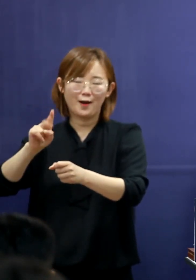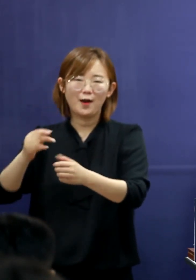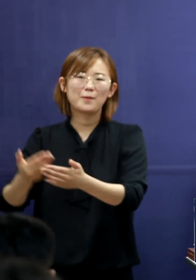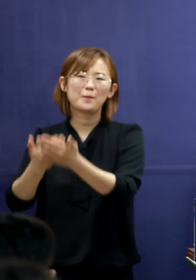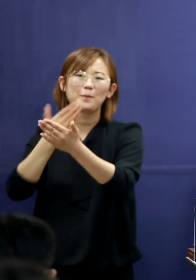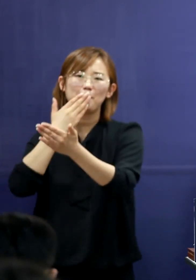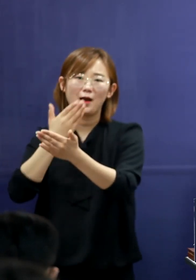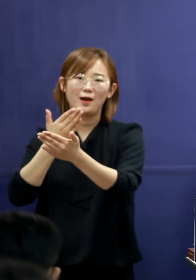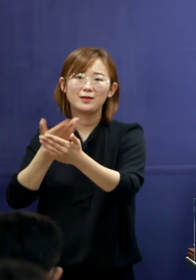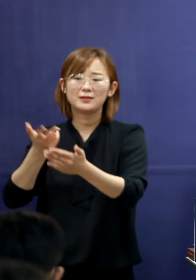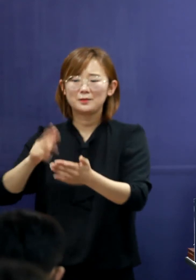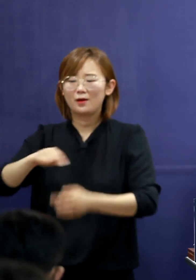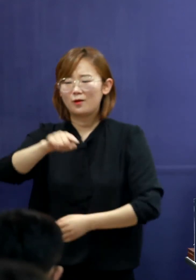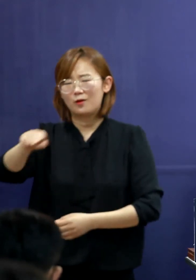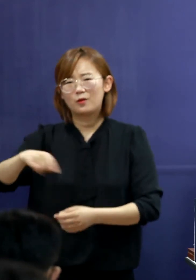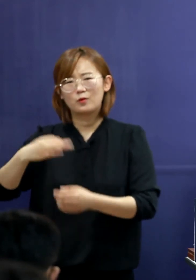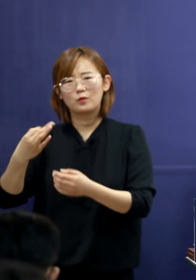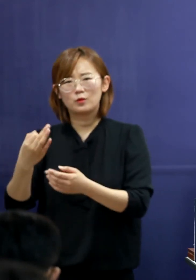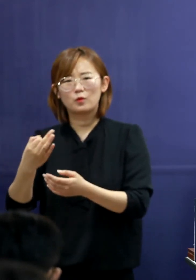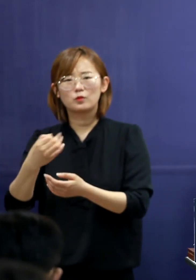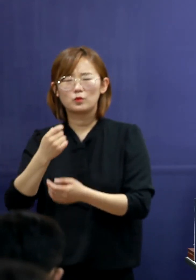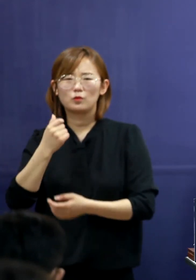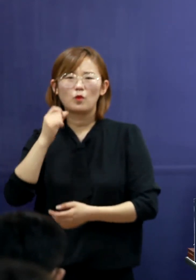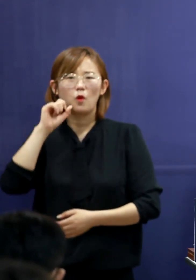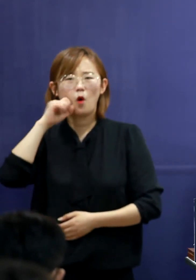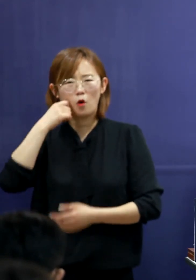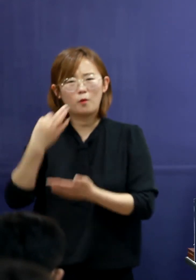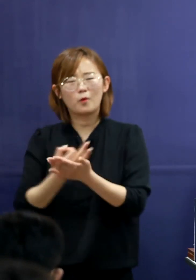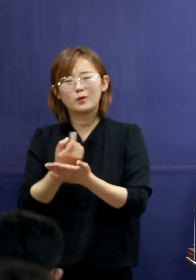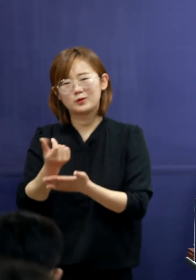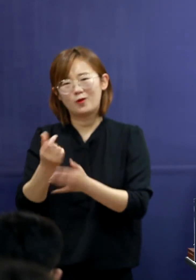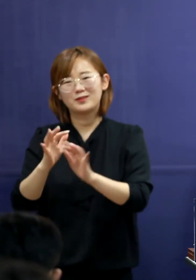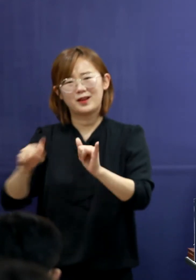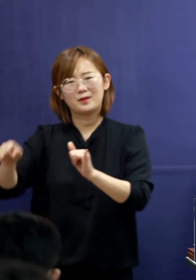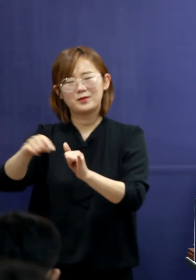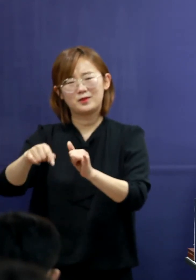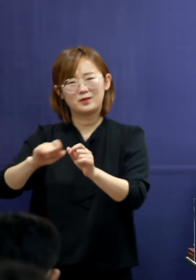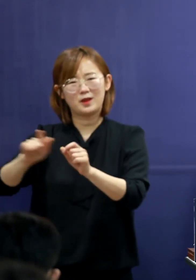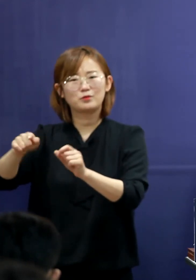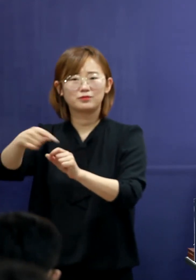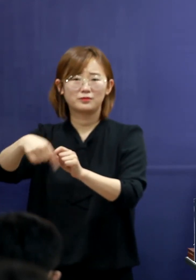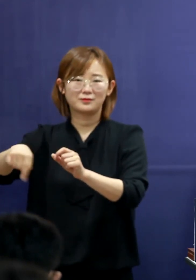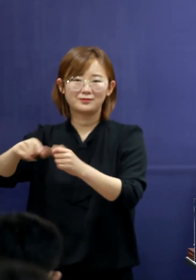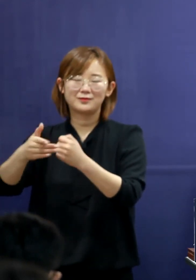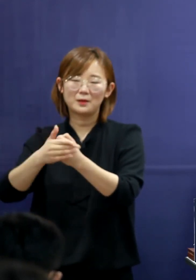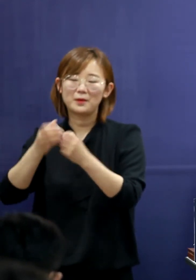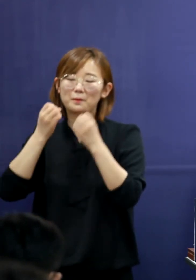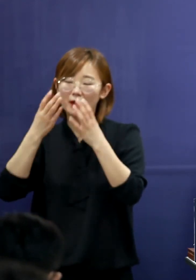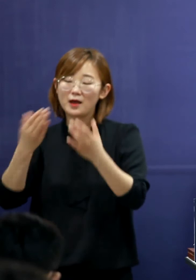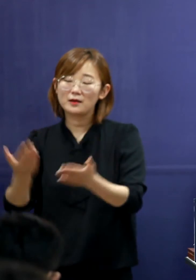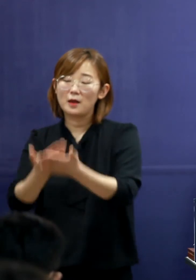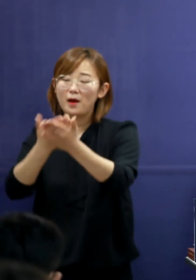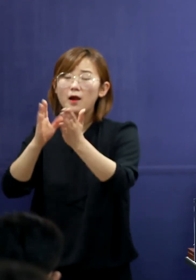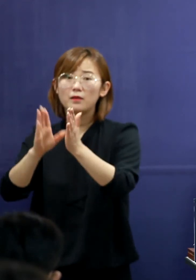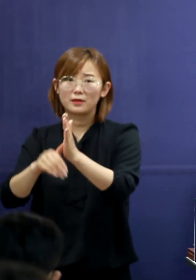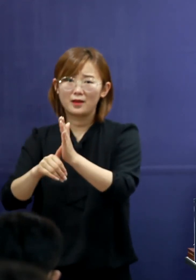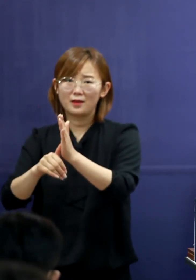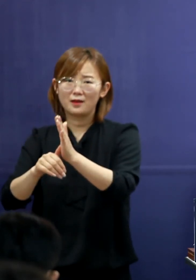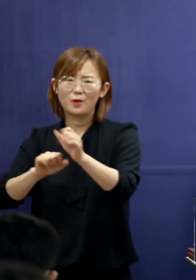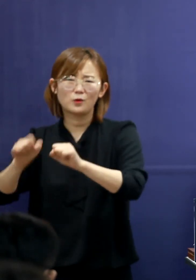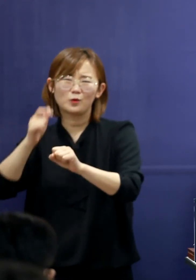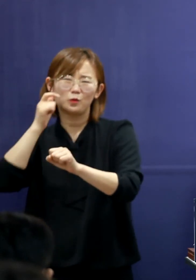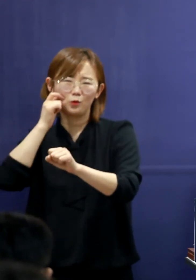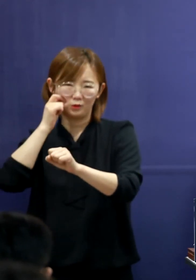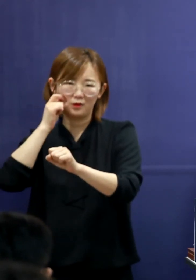경제적으로 여유가 없는 분들이 많이 사시고 그래서 재개발을 수행할 능력이 없어서 추진이 안 됐던